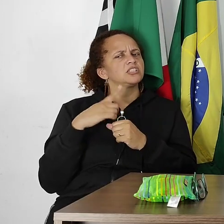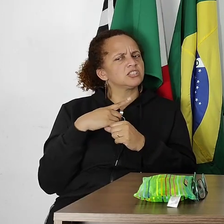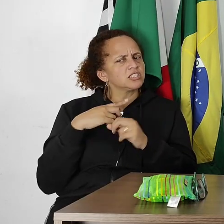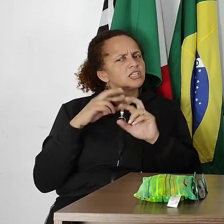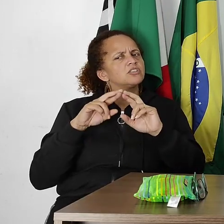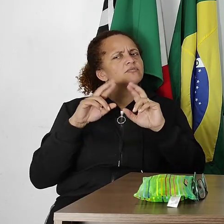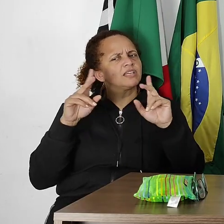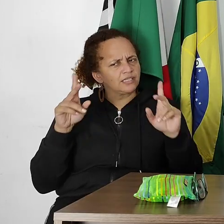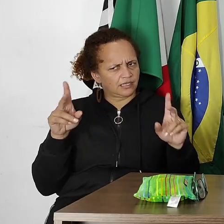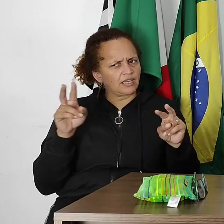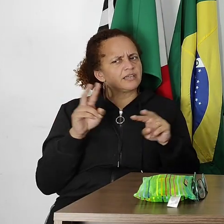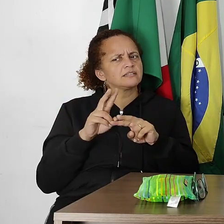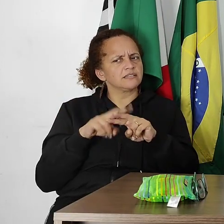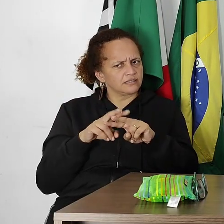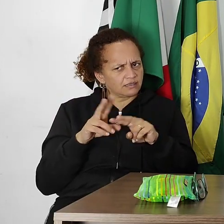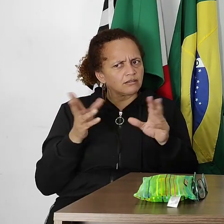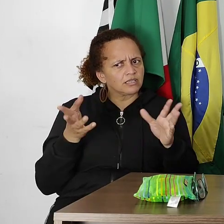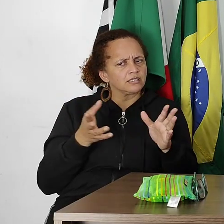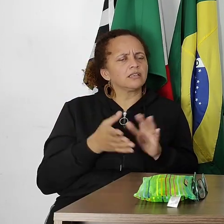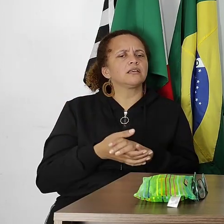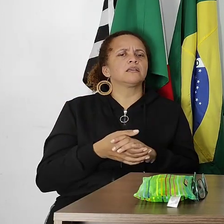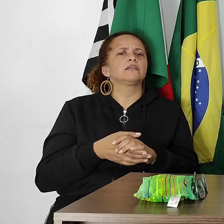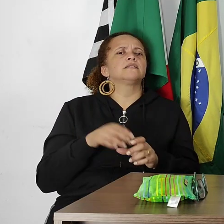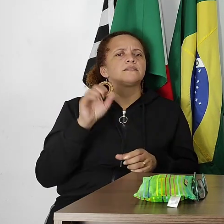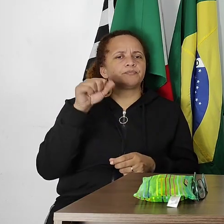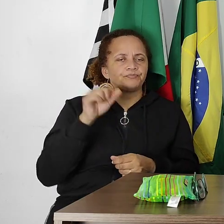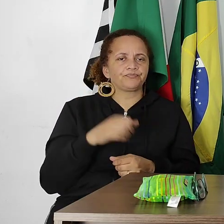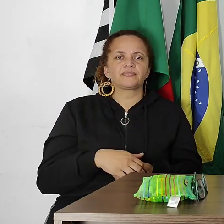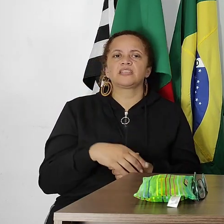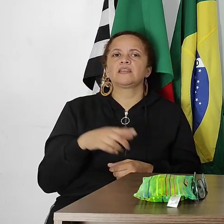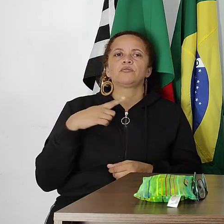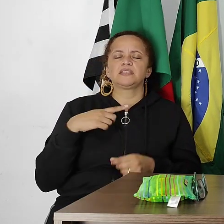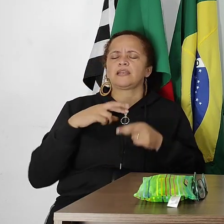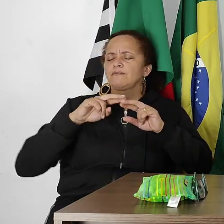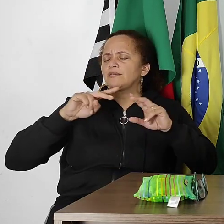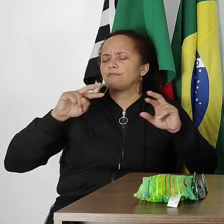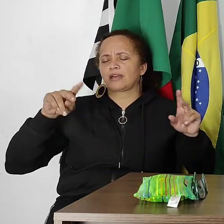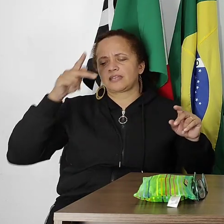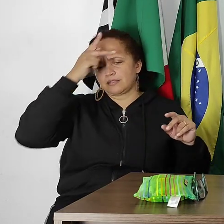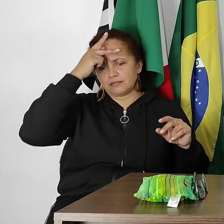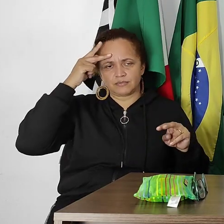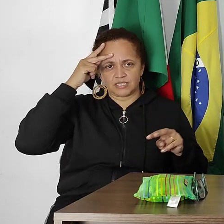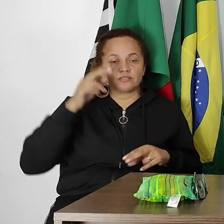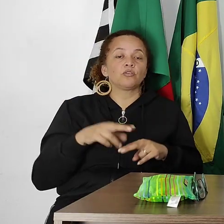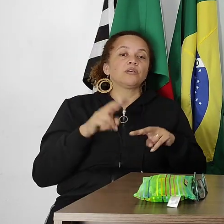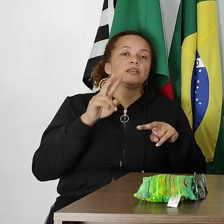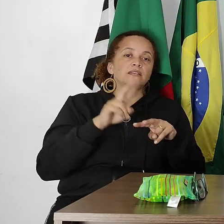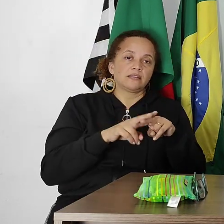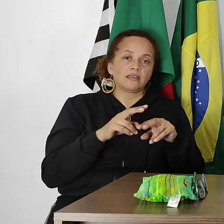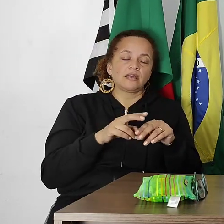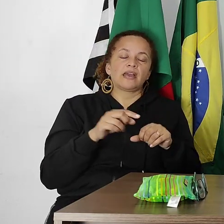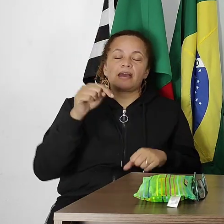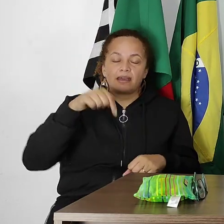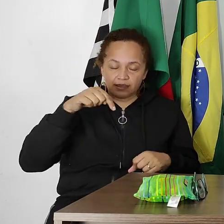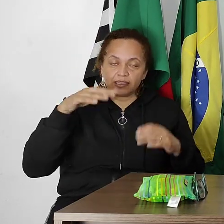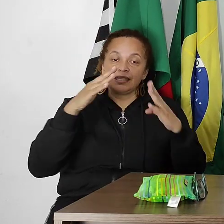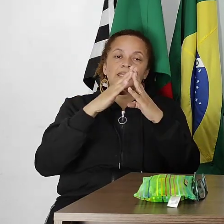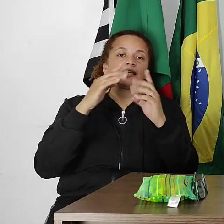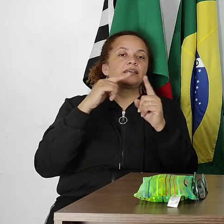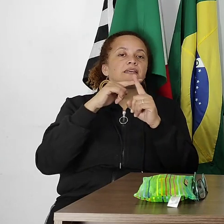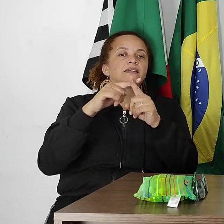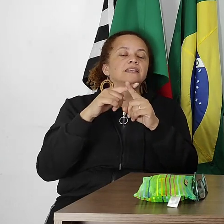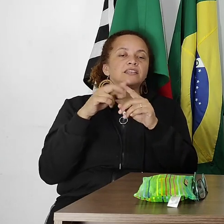aí eu tive pessoas maravilhosas aqui na IHM que me deu um suporte. Foi muito bom, né? Mais uma vez,